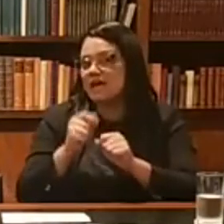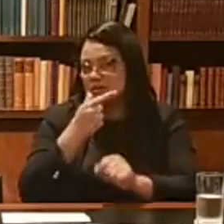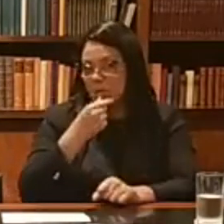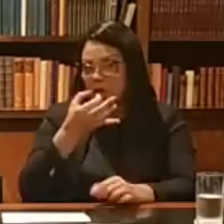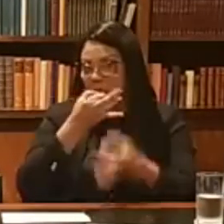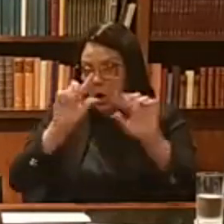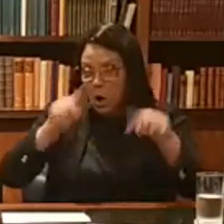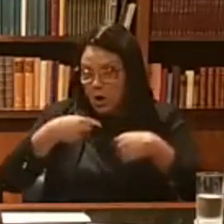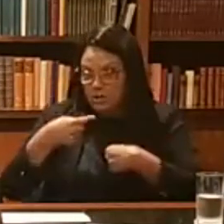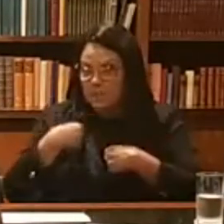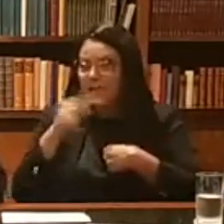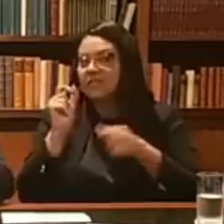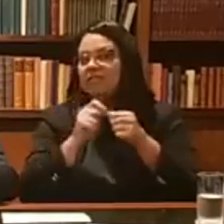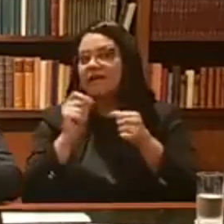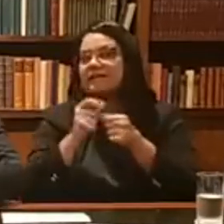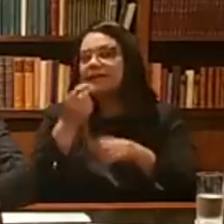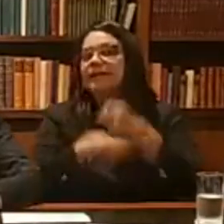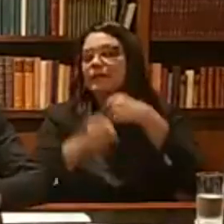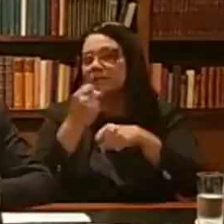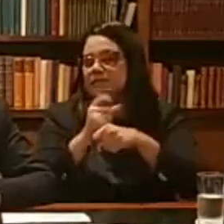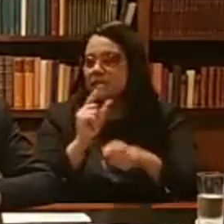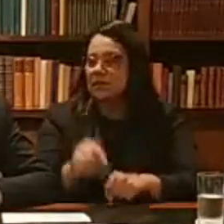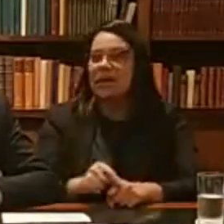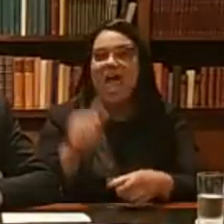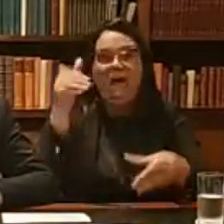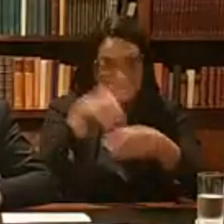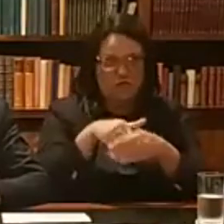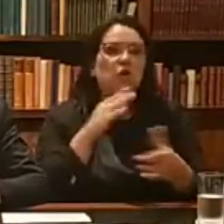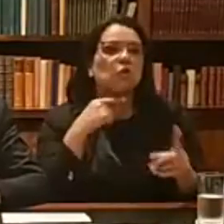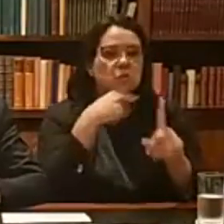O ano passado, o senhor Samuel Moreira votou